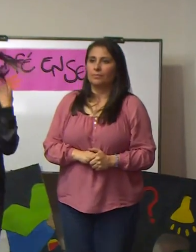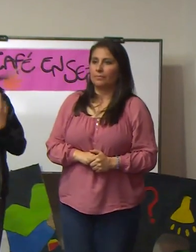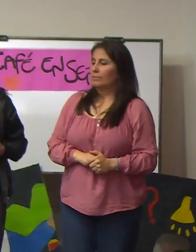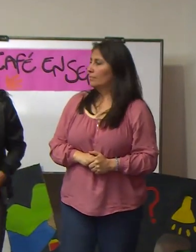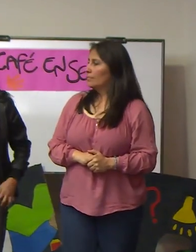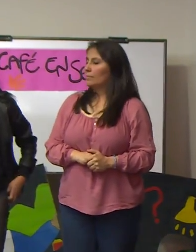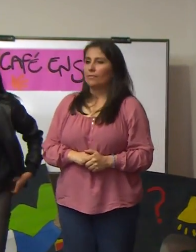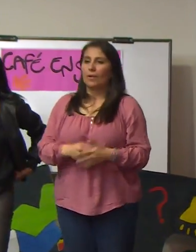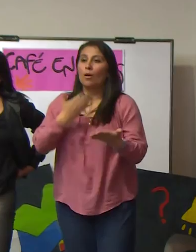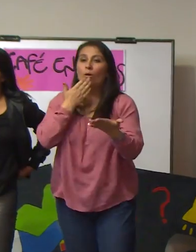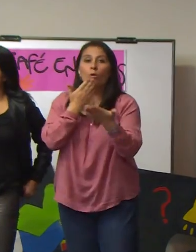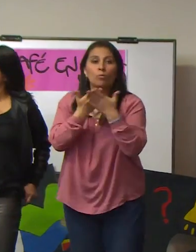Buenas noches.